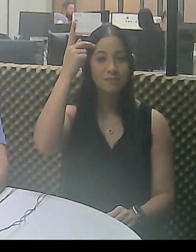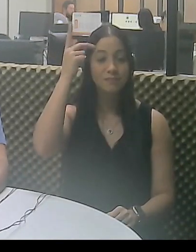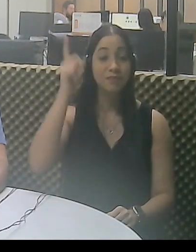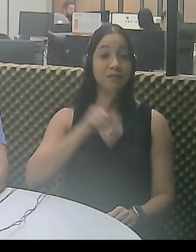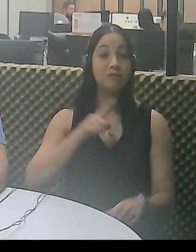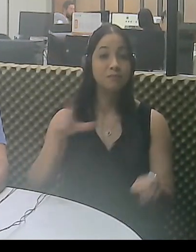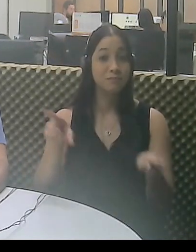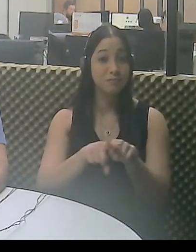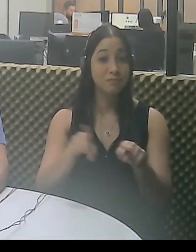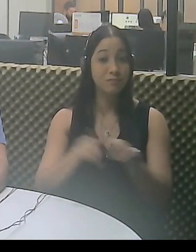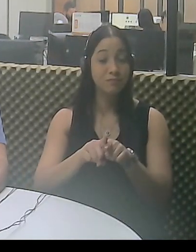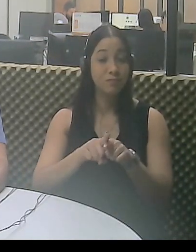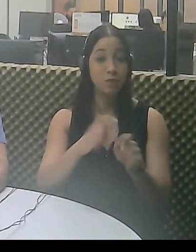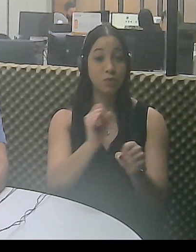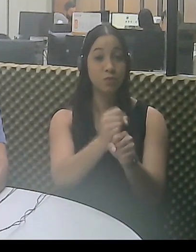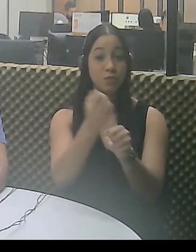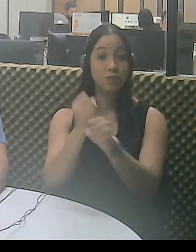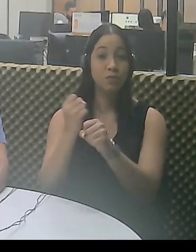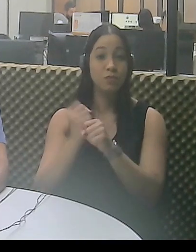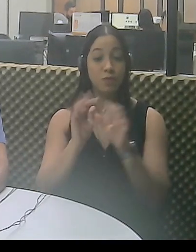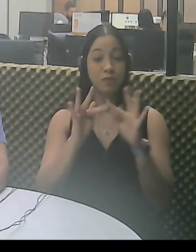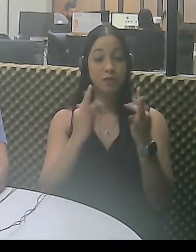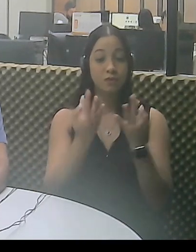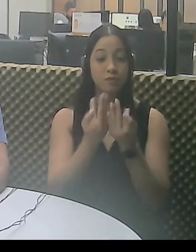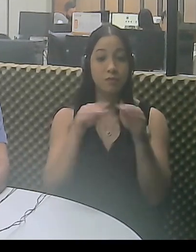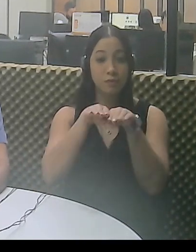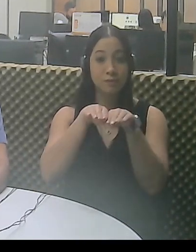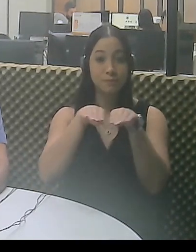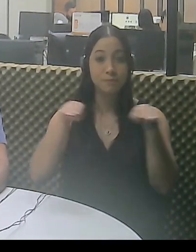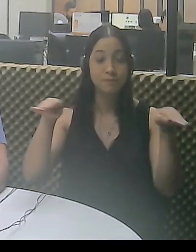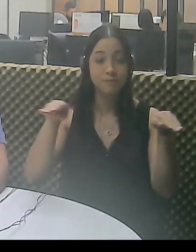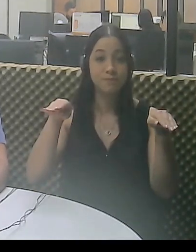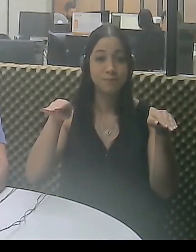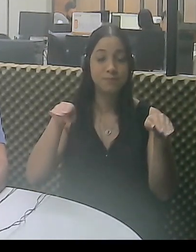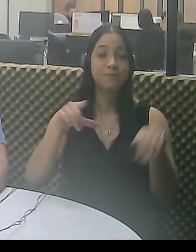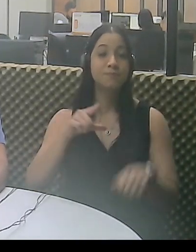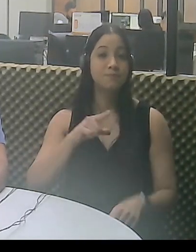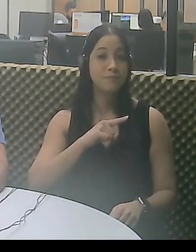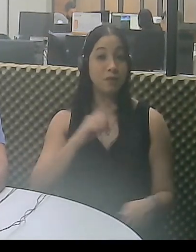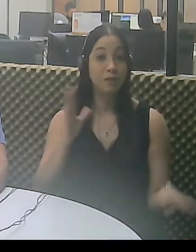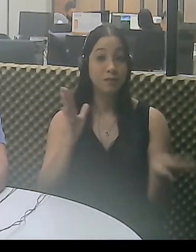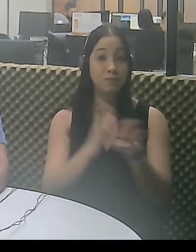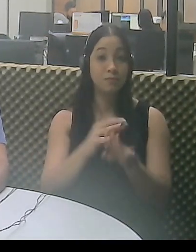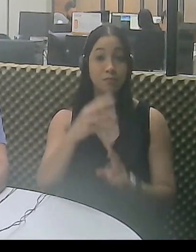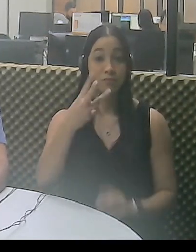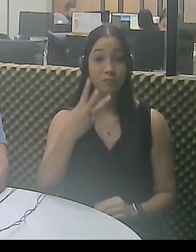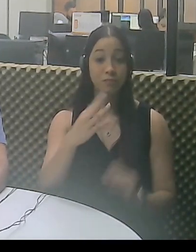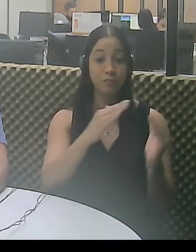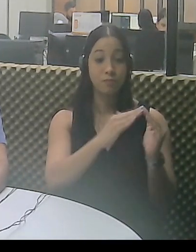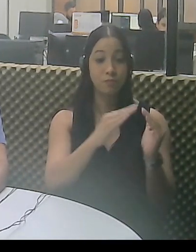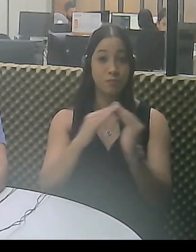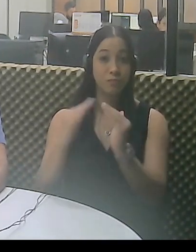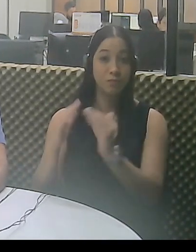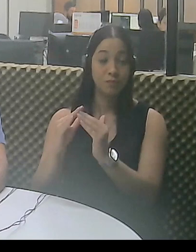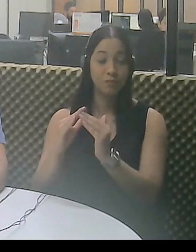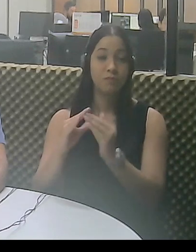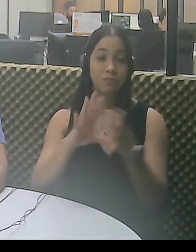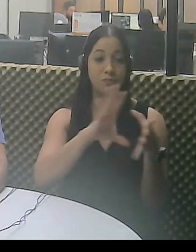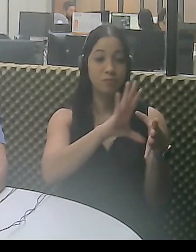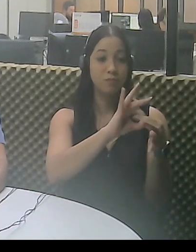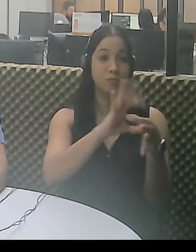contemplar também empreendimentos multifamiliares horizontais, compostos de até 3 unidades, conhecidos como